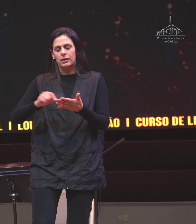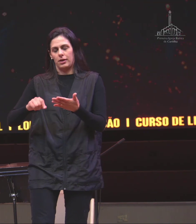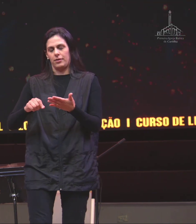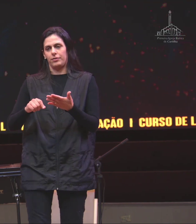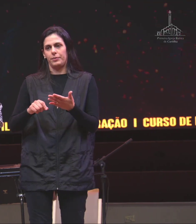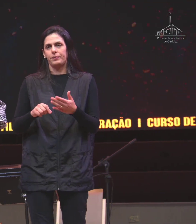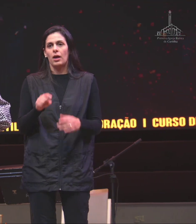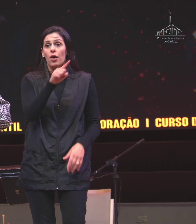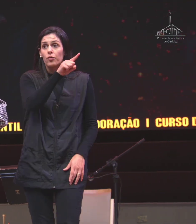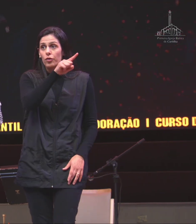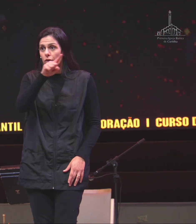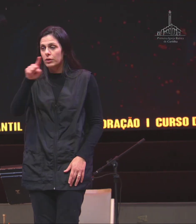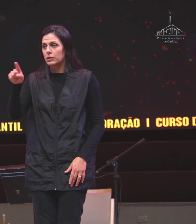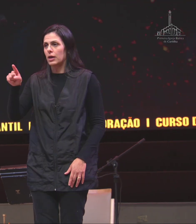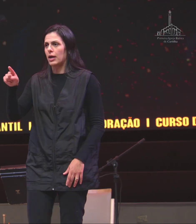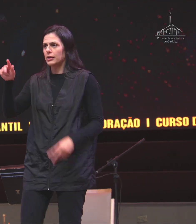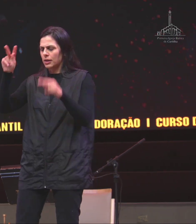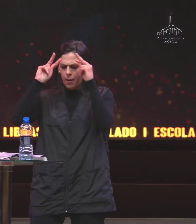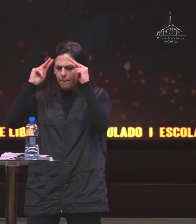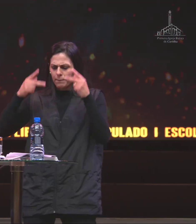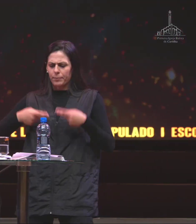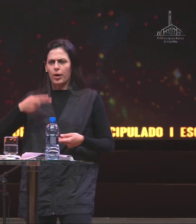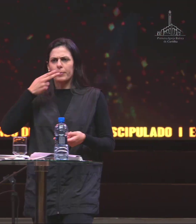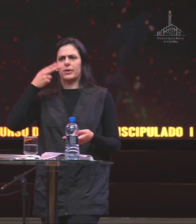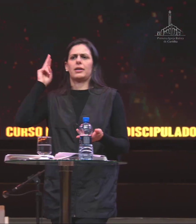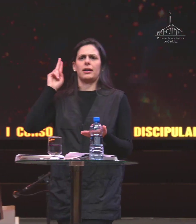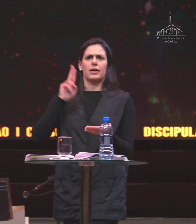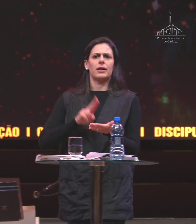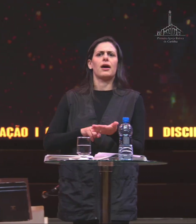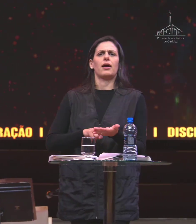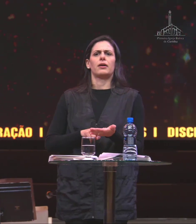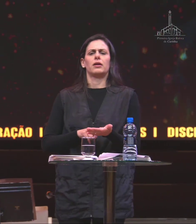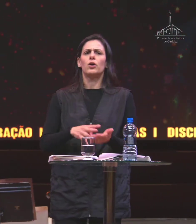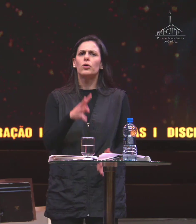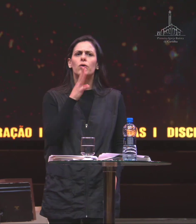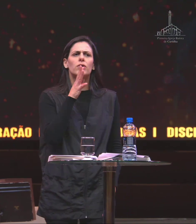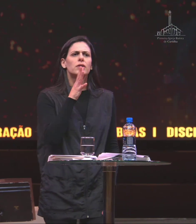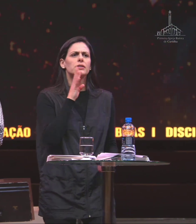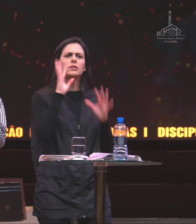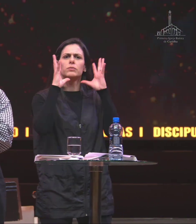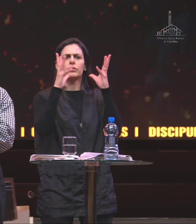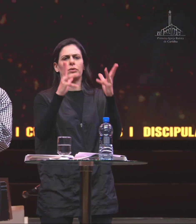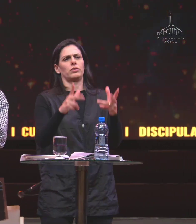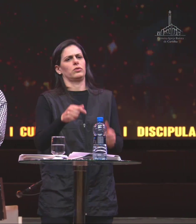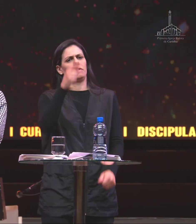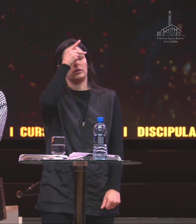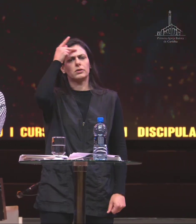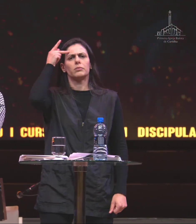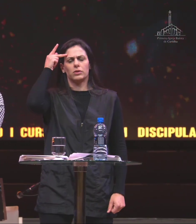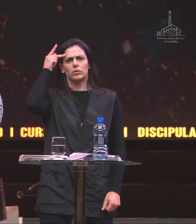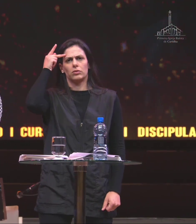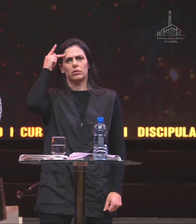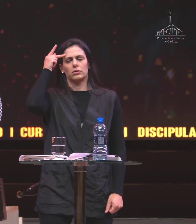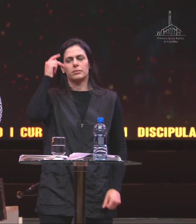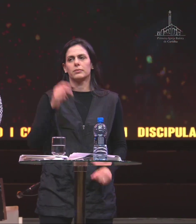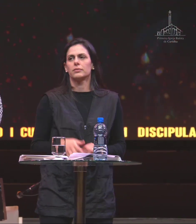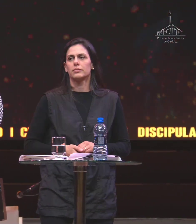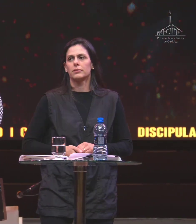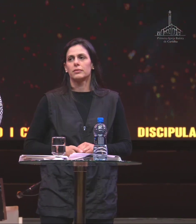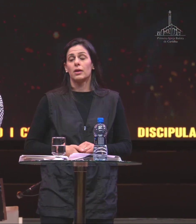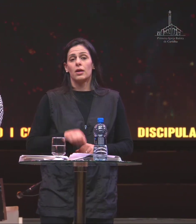de determinada forma, né? Precisavam ser circuncidadas. O Concílio de Jerusalém, lá de Atos 15, foi para resolver esse